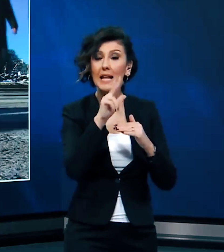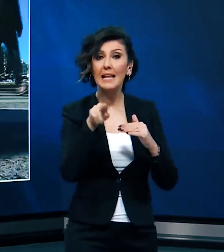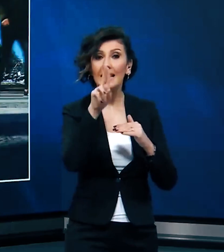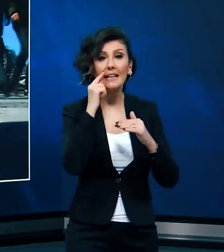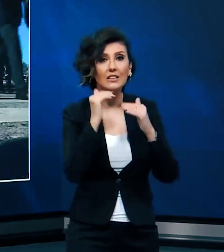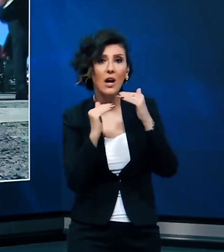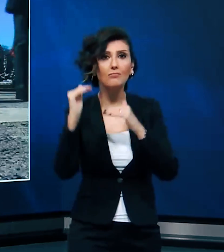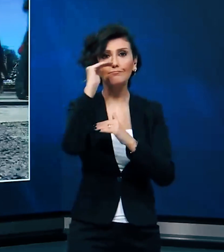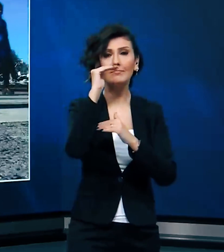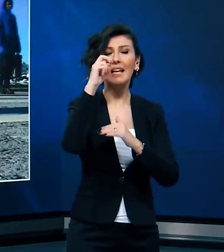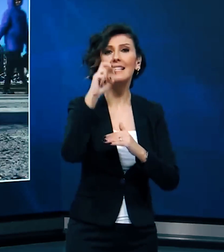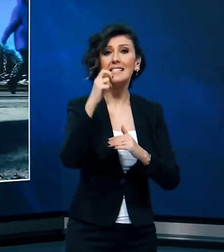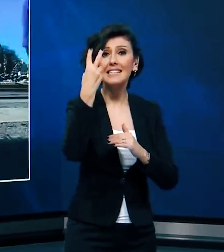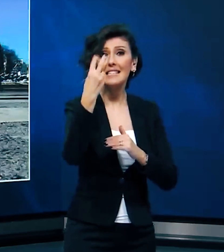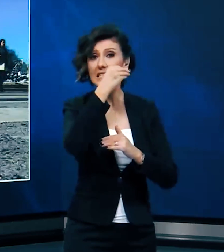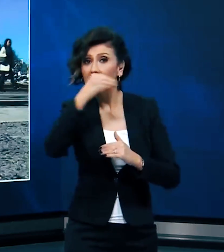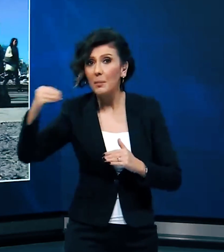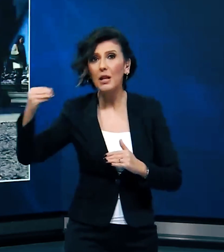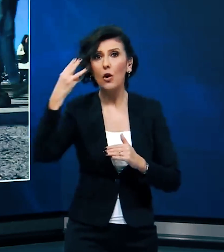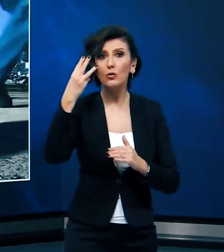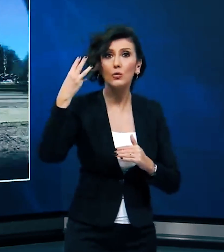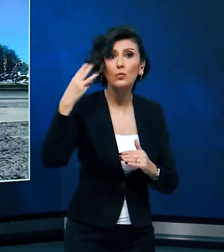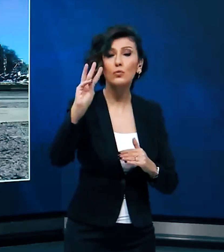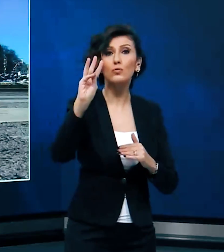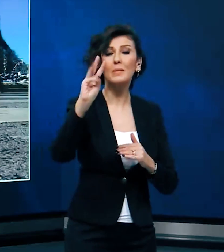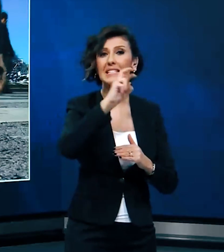1.193.357 kişi artarak